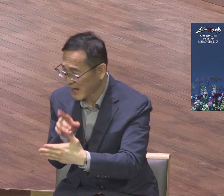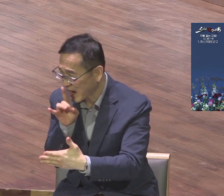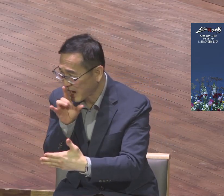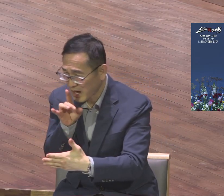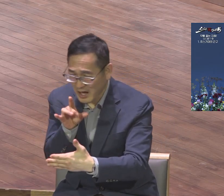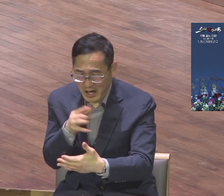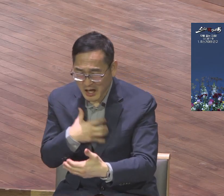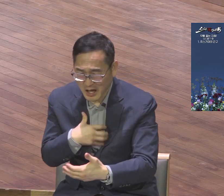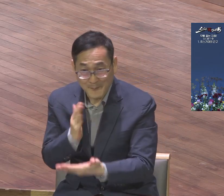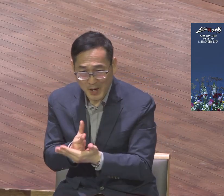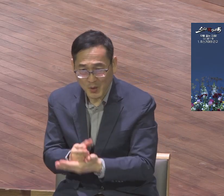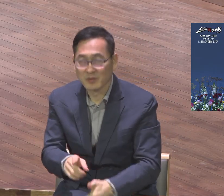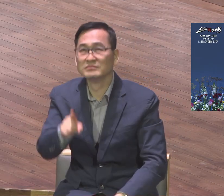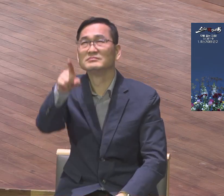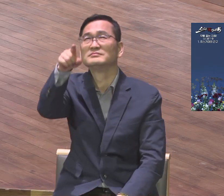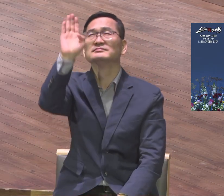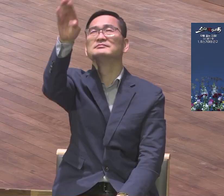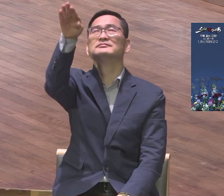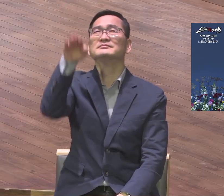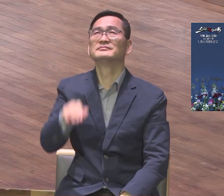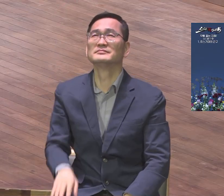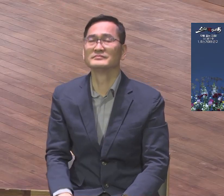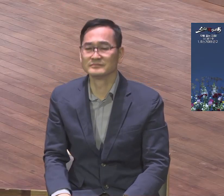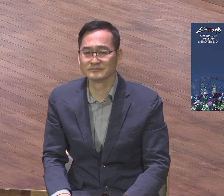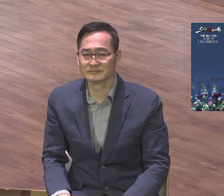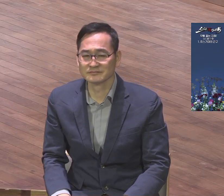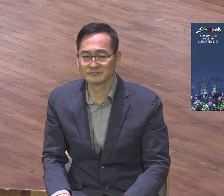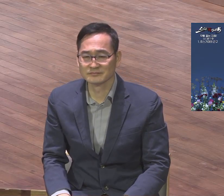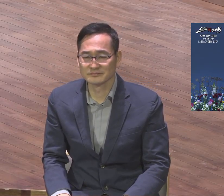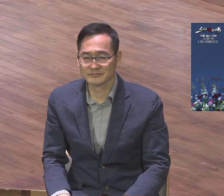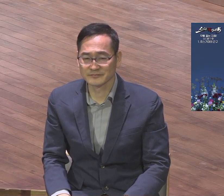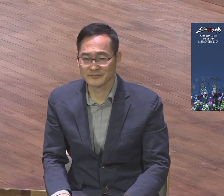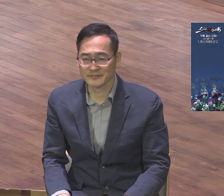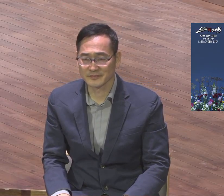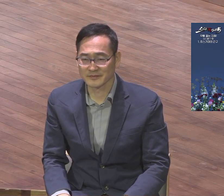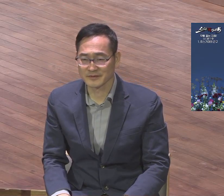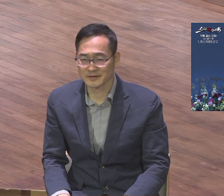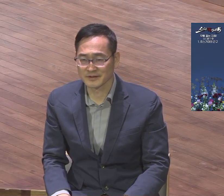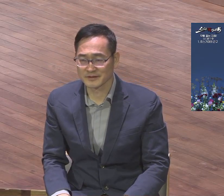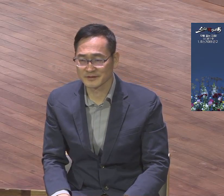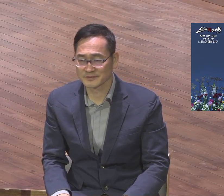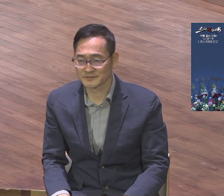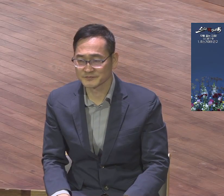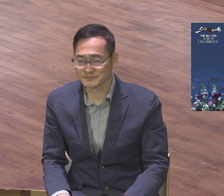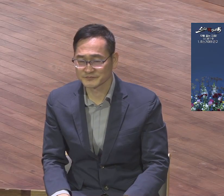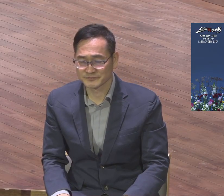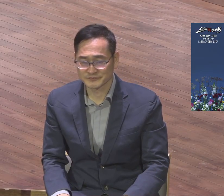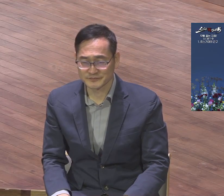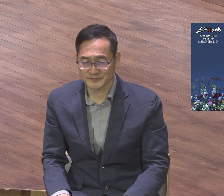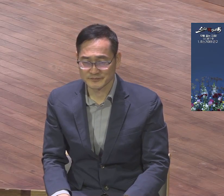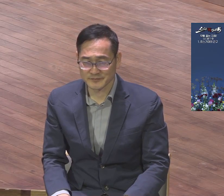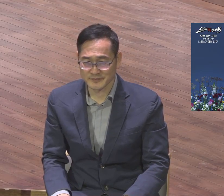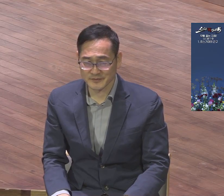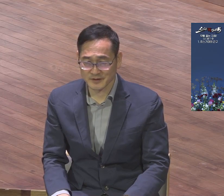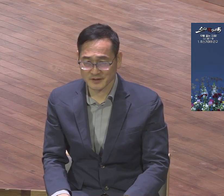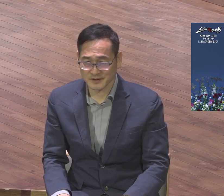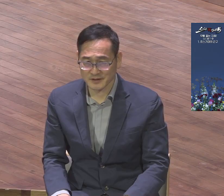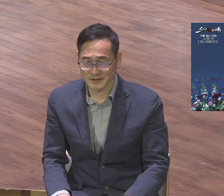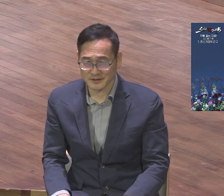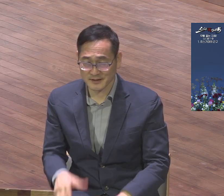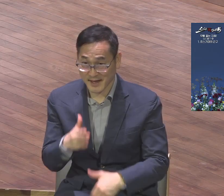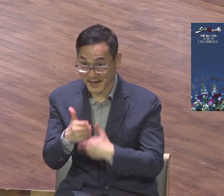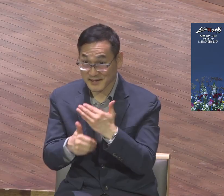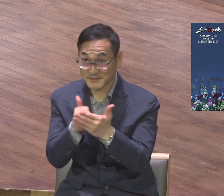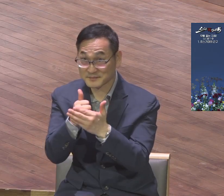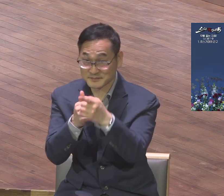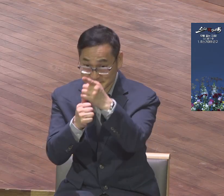기도는 위기를 기회로 바꿉니다. 하나님의 살아계심을 체험할 수 있는